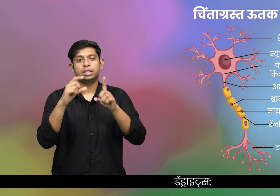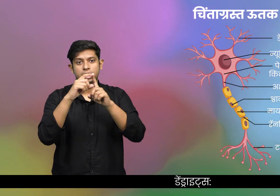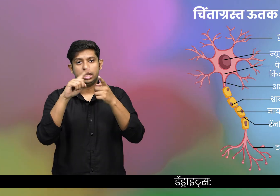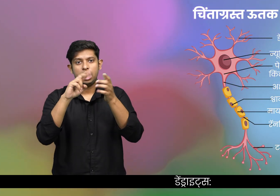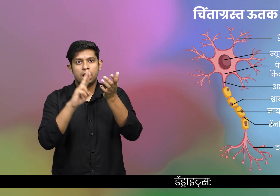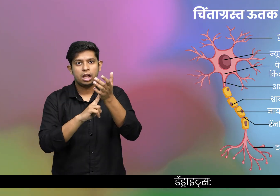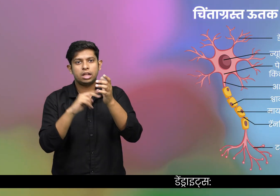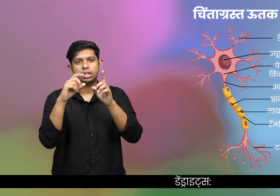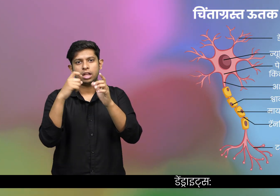डेंड्राइट्स